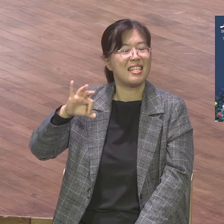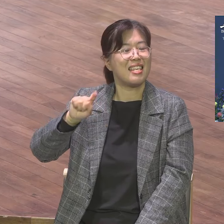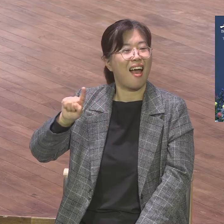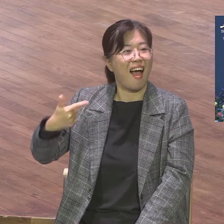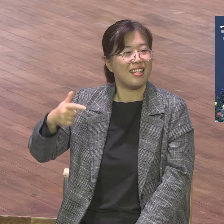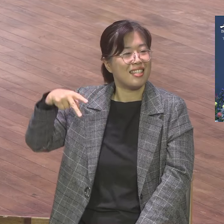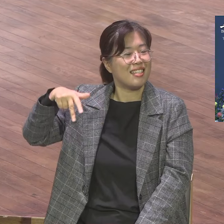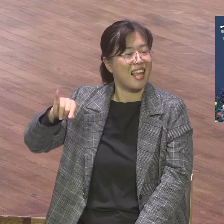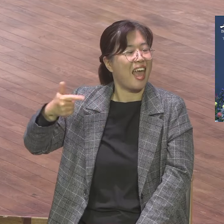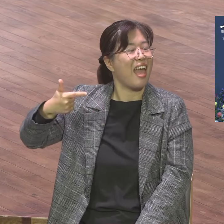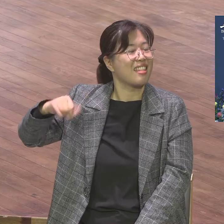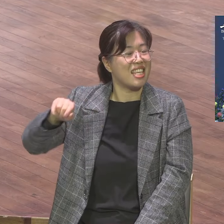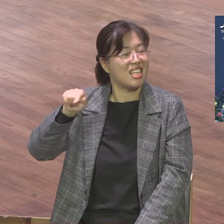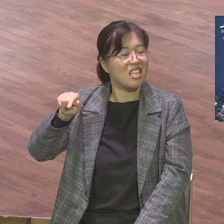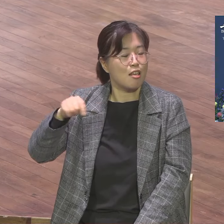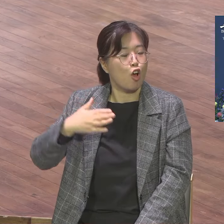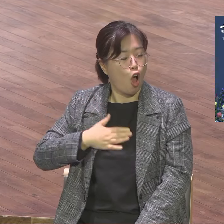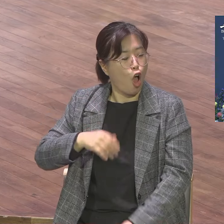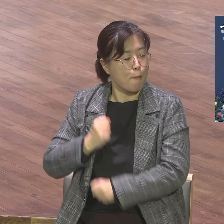일론 머스크가요.